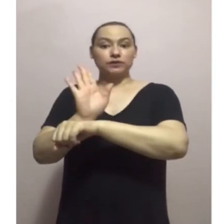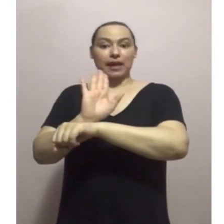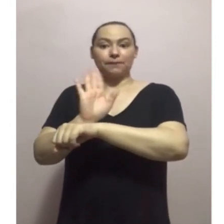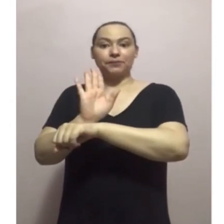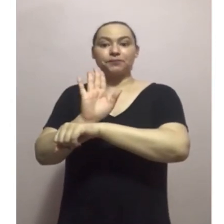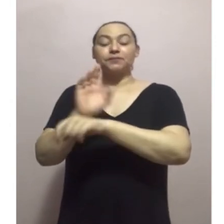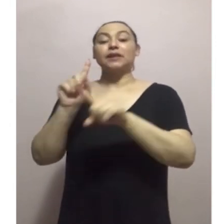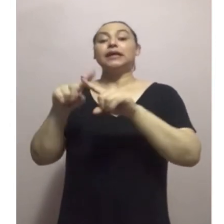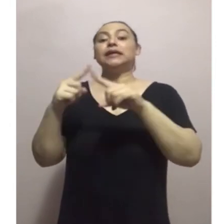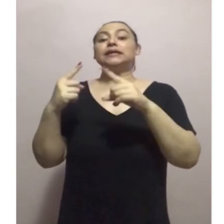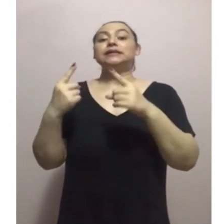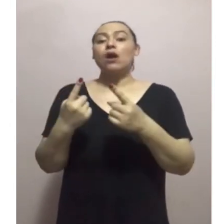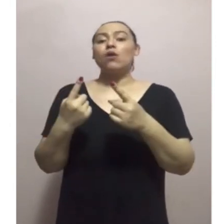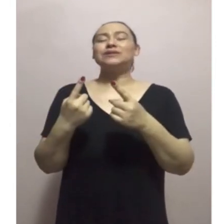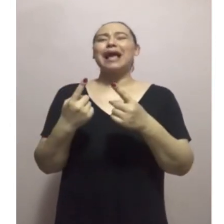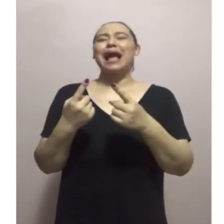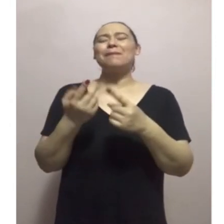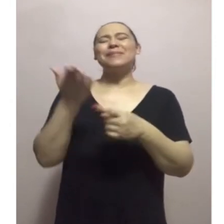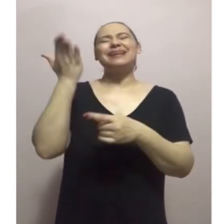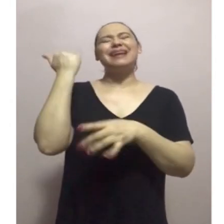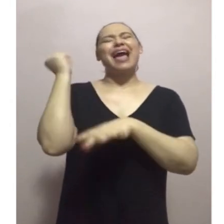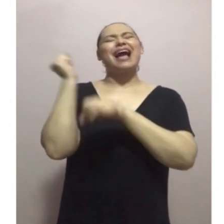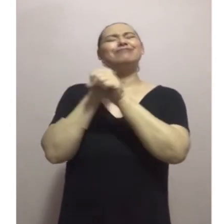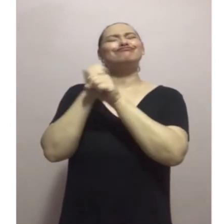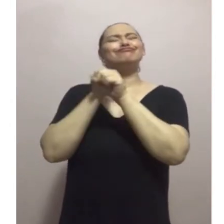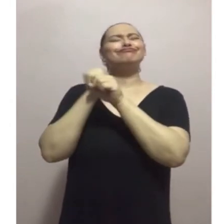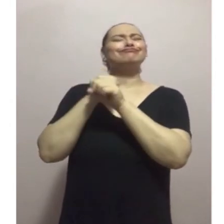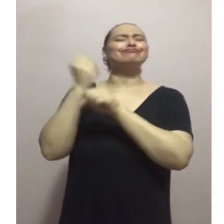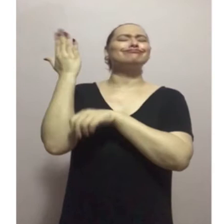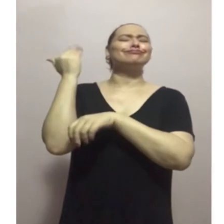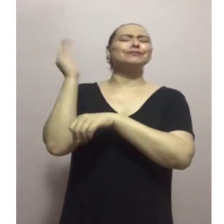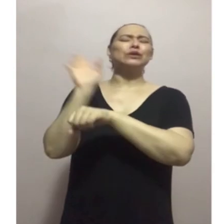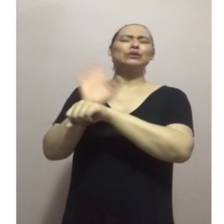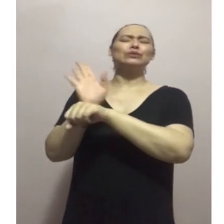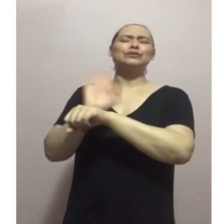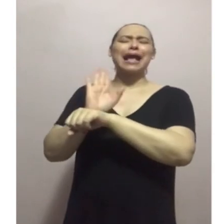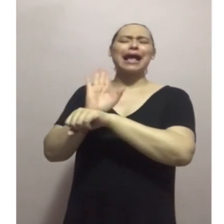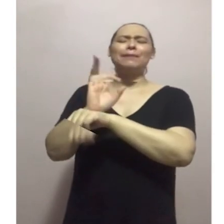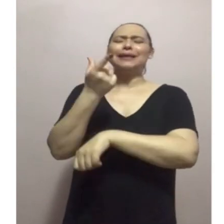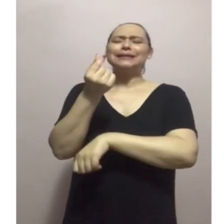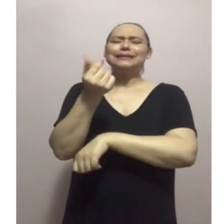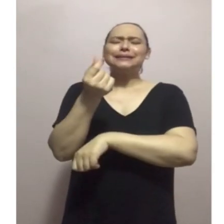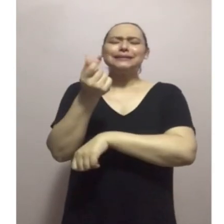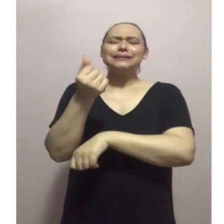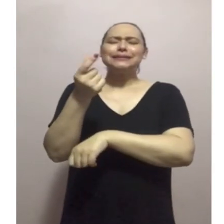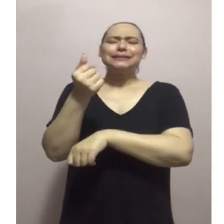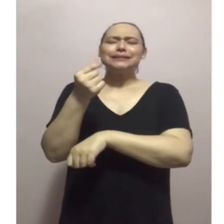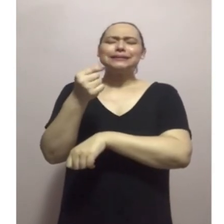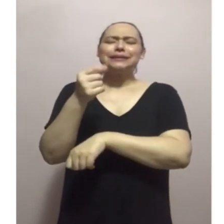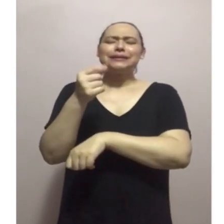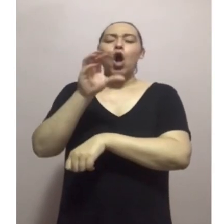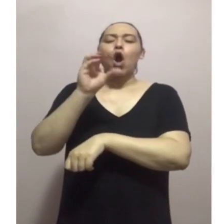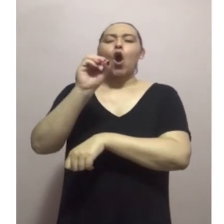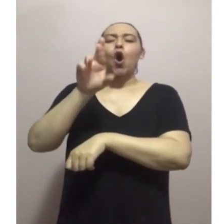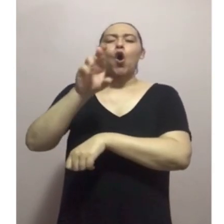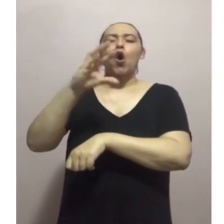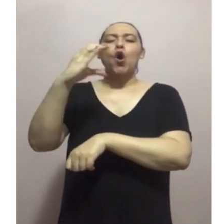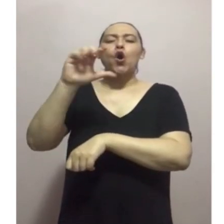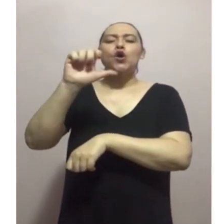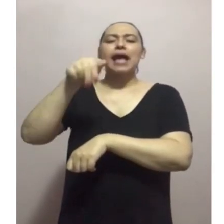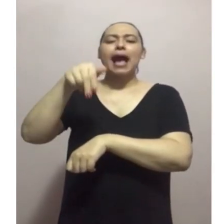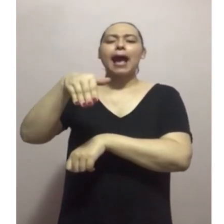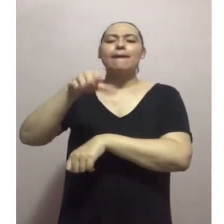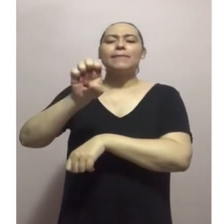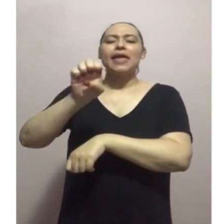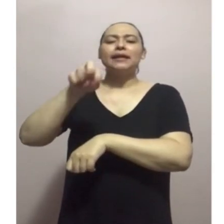de ópera no Brasil. Ainda quando o cinema fazia filmes com orçamentos baixíssimos. Então, o que